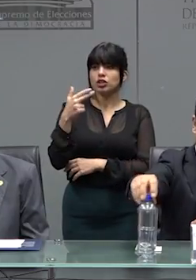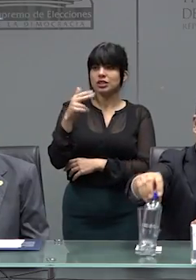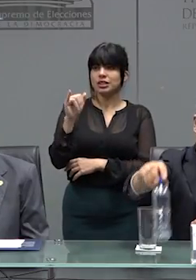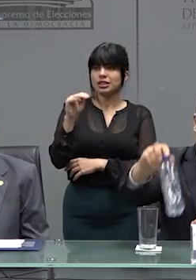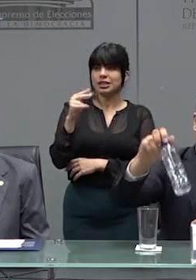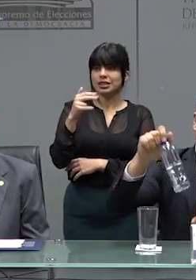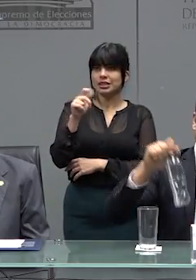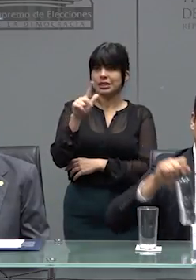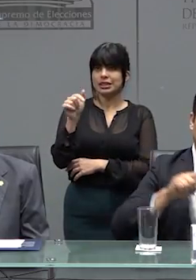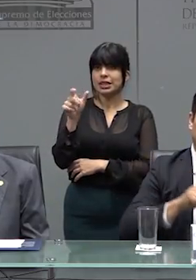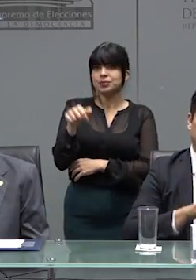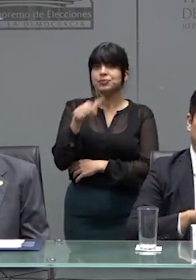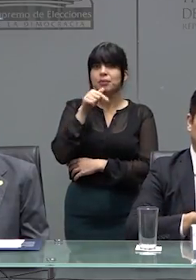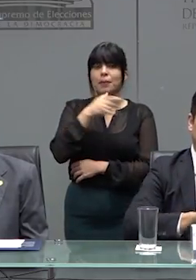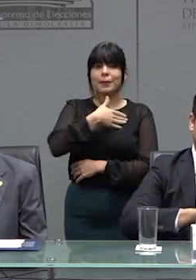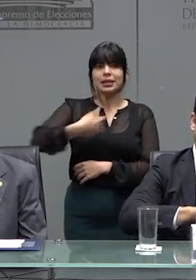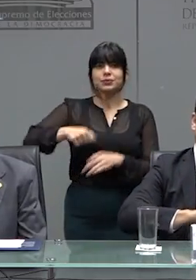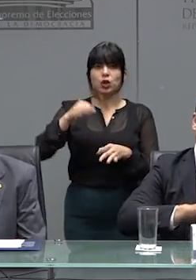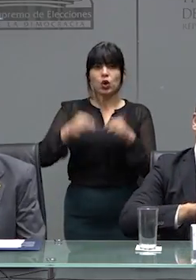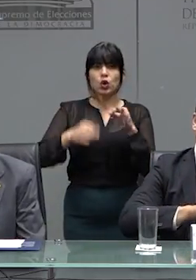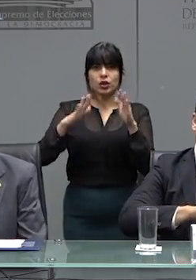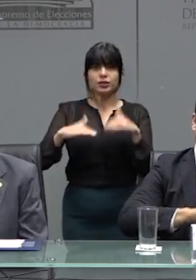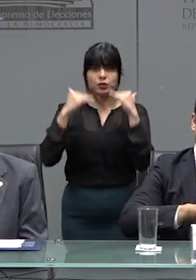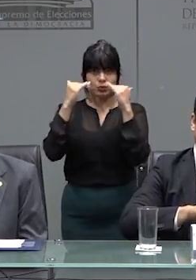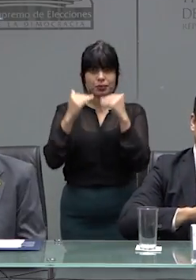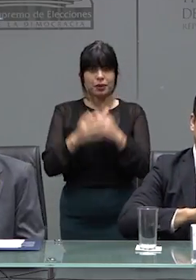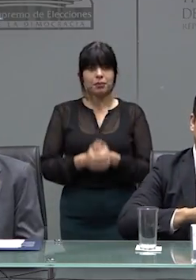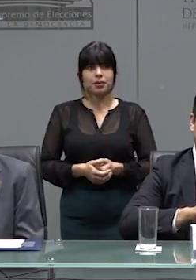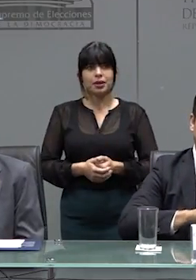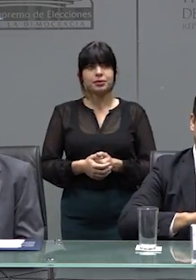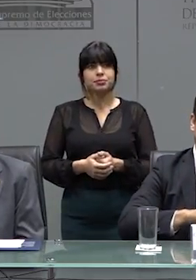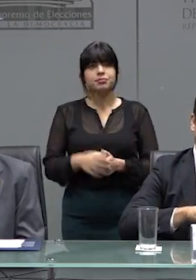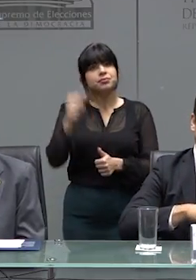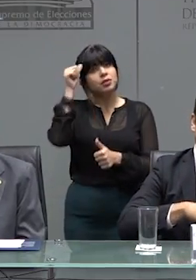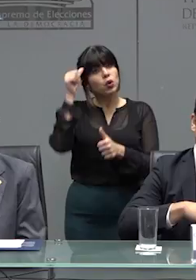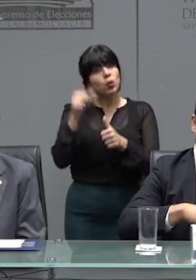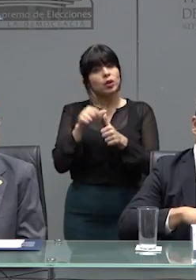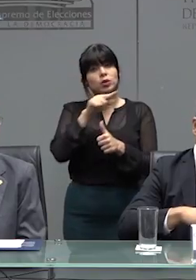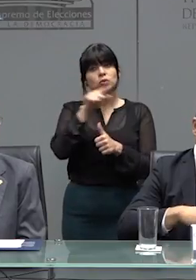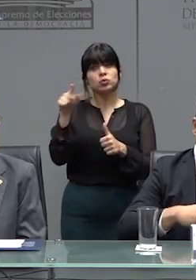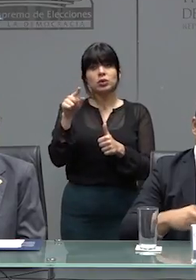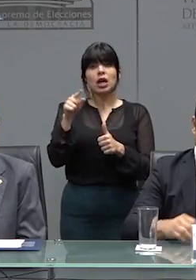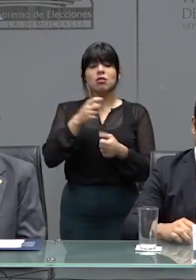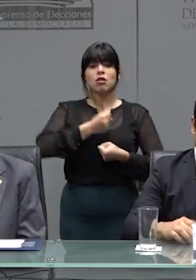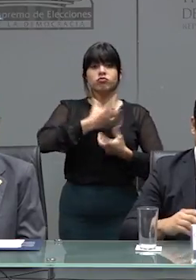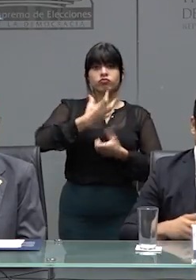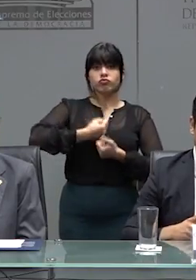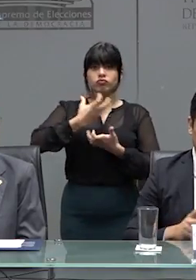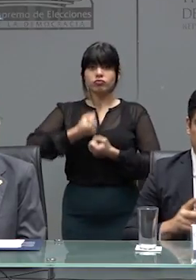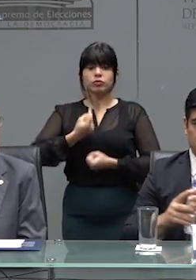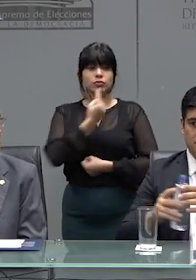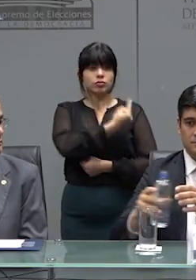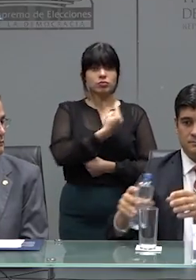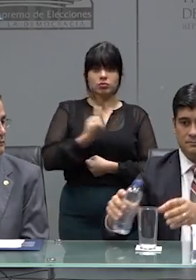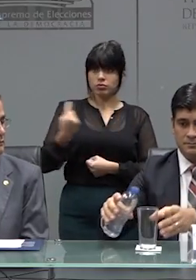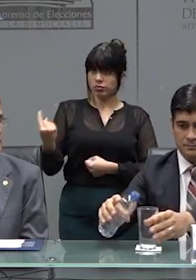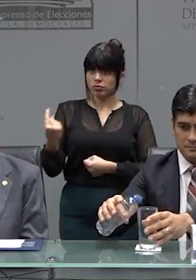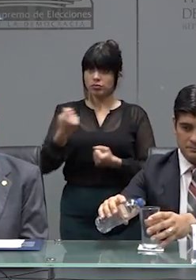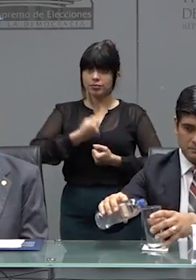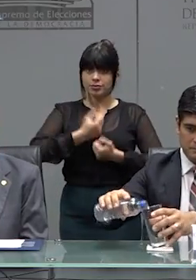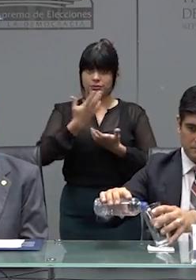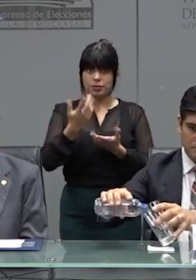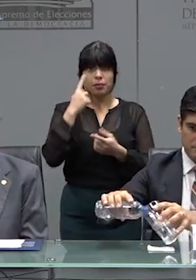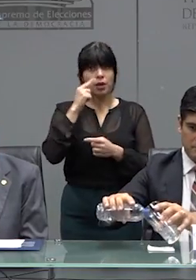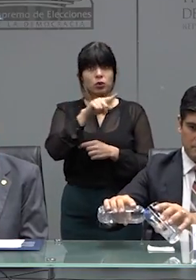Chinchilla Santí, presidente de la Corte Suprema de Justicia. Les recuerdo, después de los mensajes que la mesa principal darán